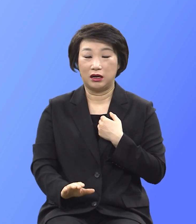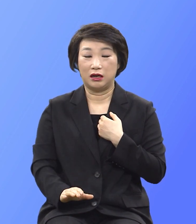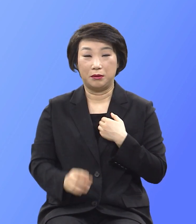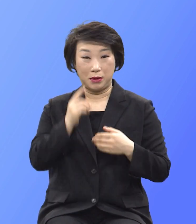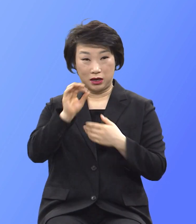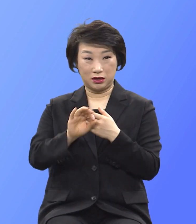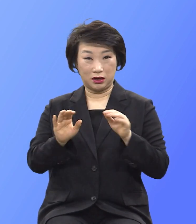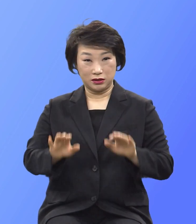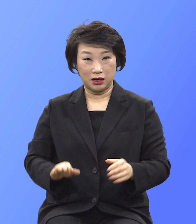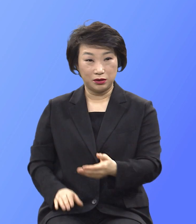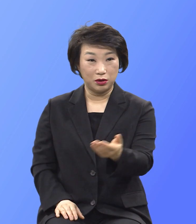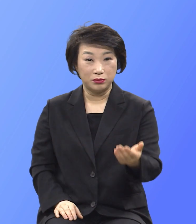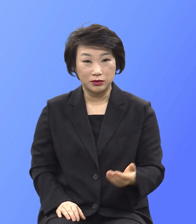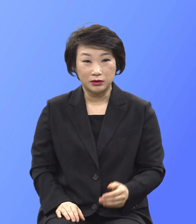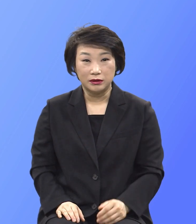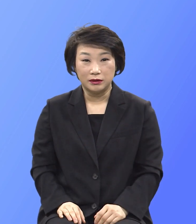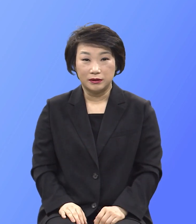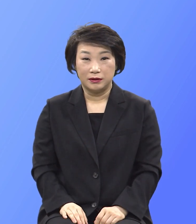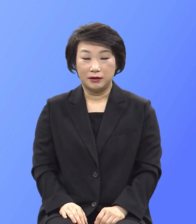만약에